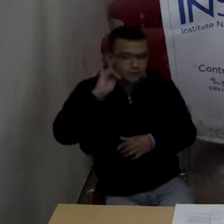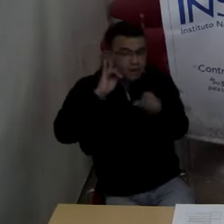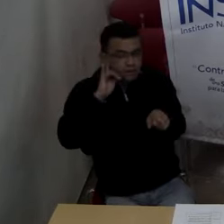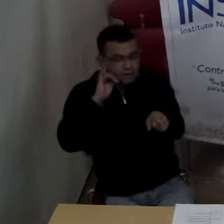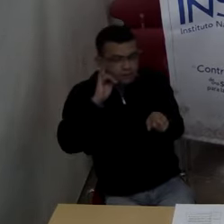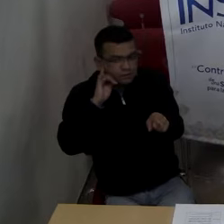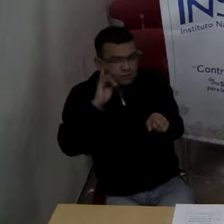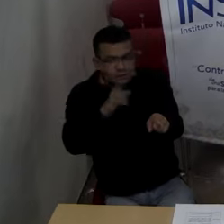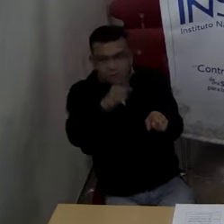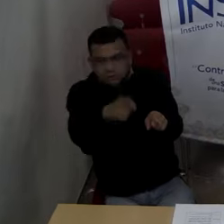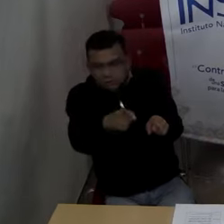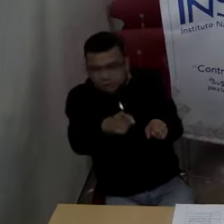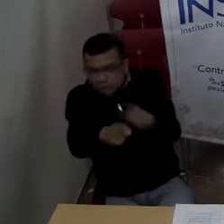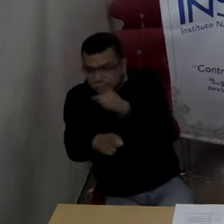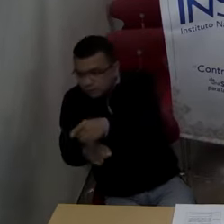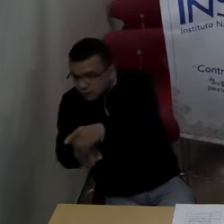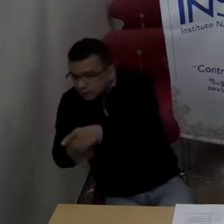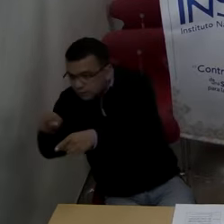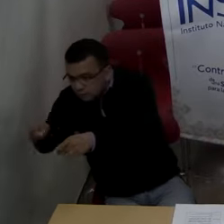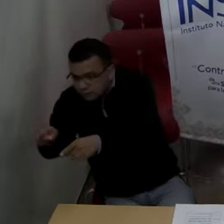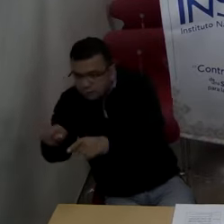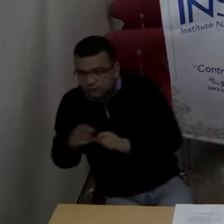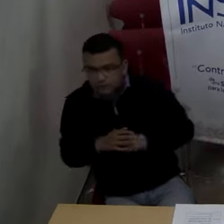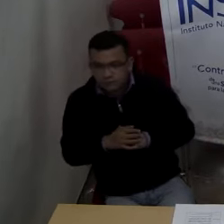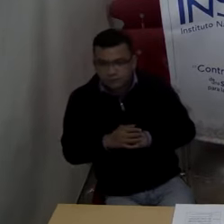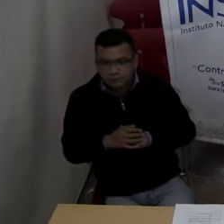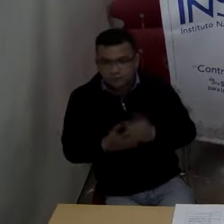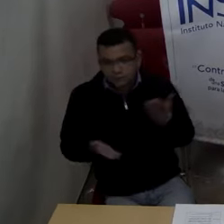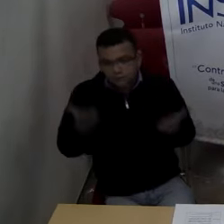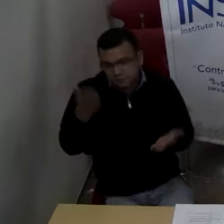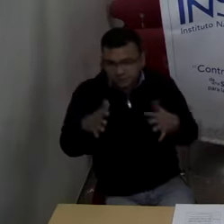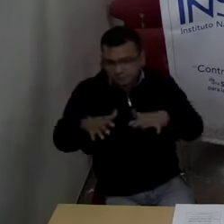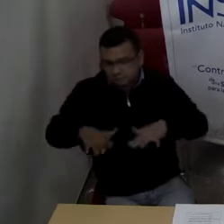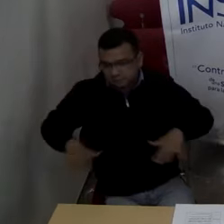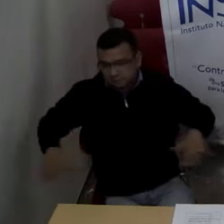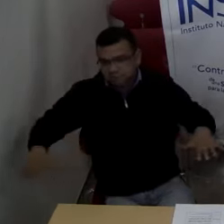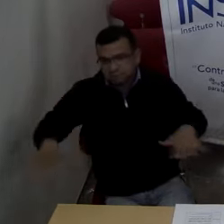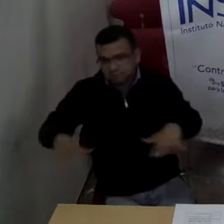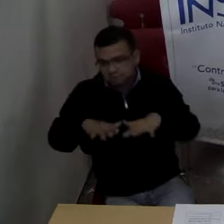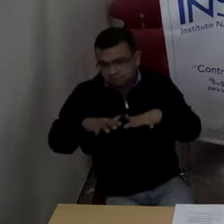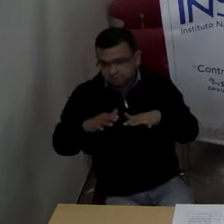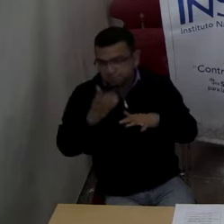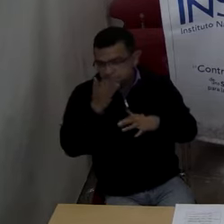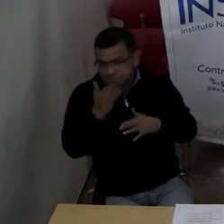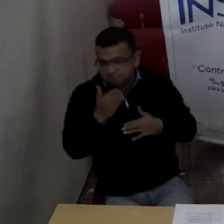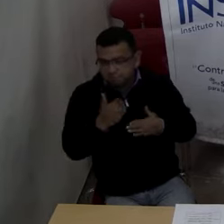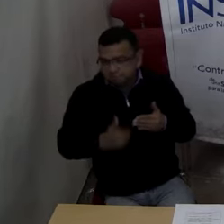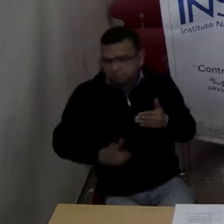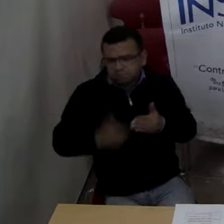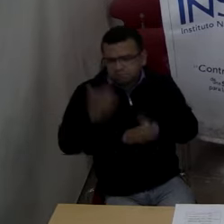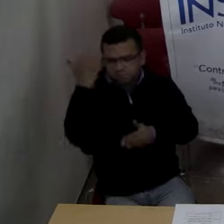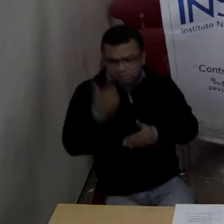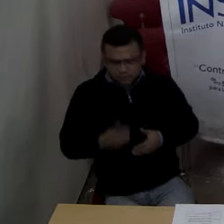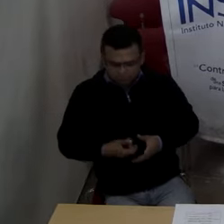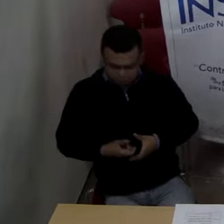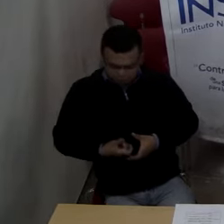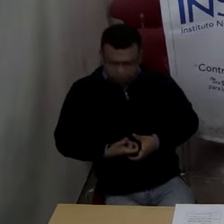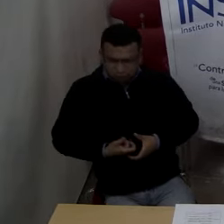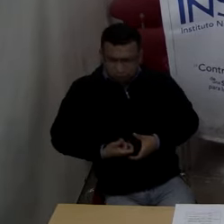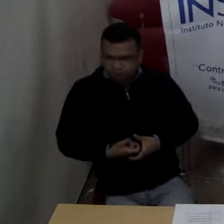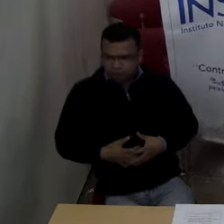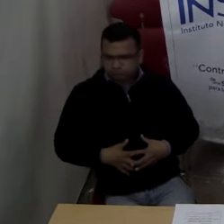que crecemos a partir de la gestación prácticamente, aprendemos a